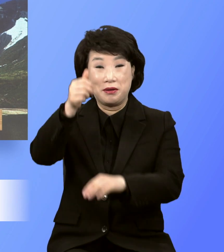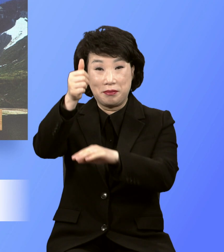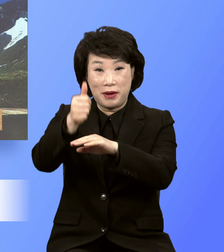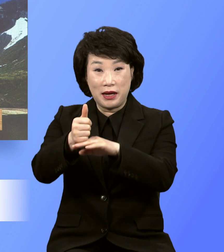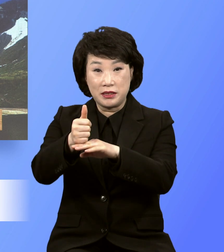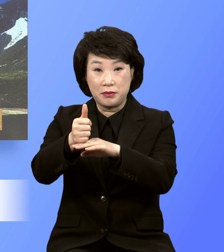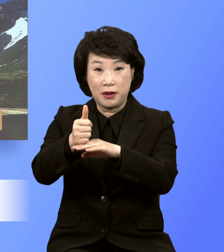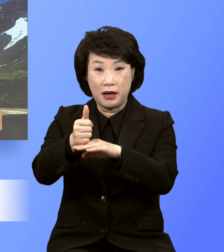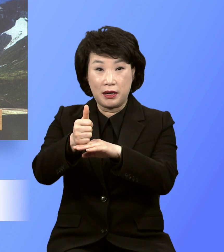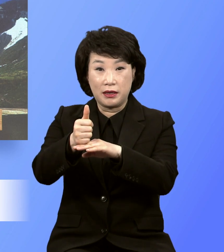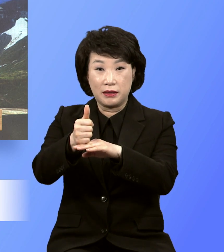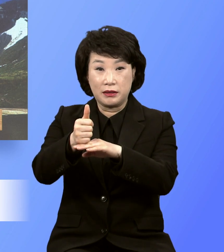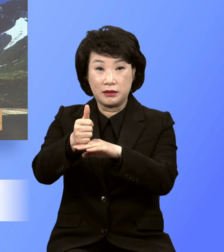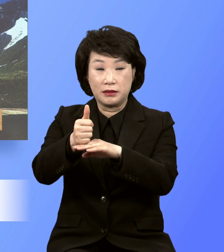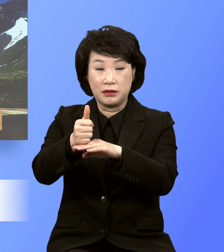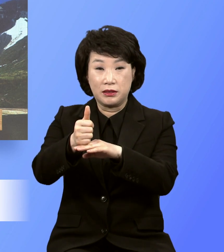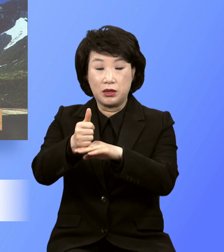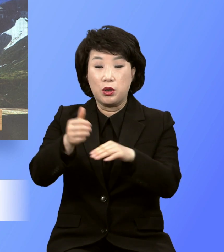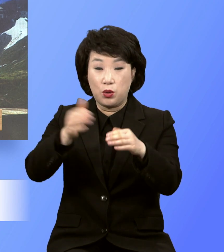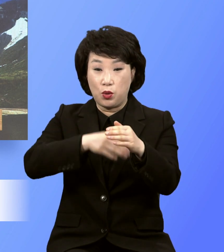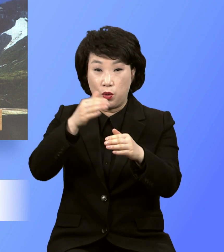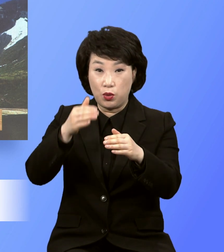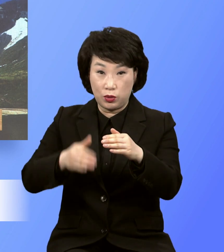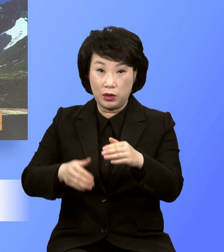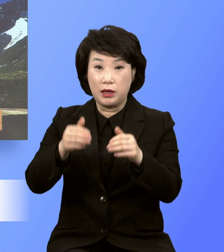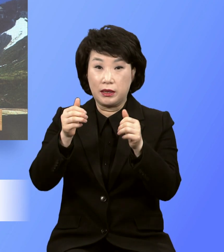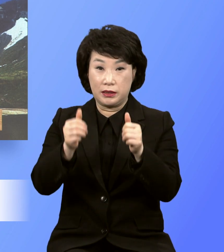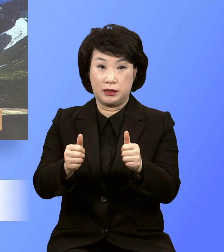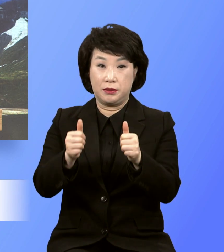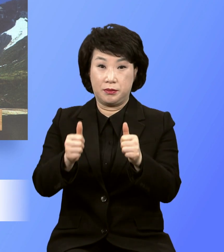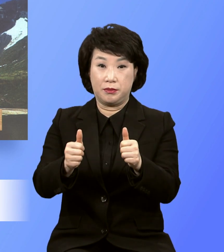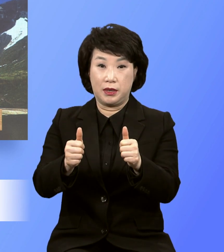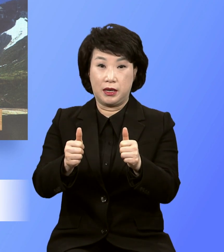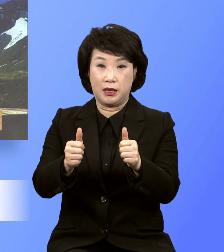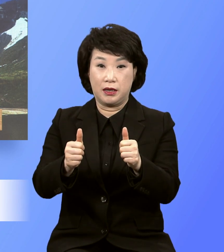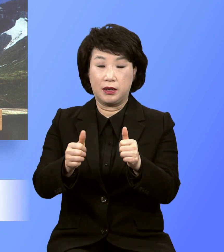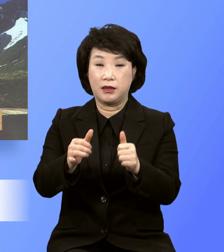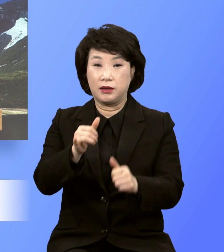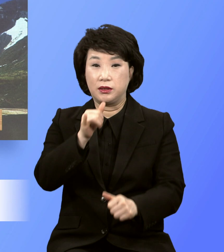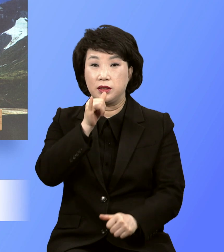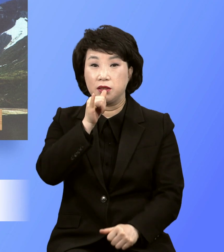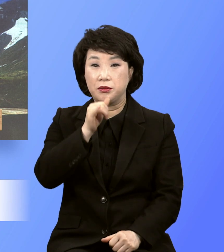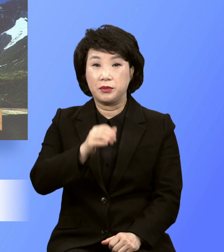마지막 최후의 공의로운 심판을 통해서